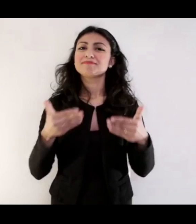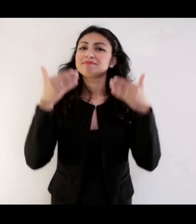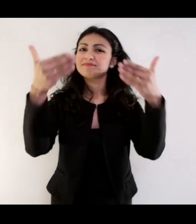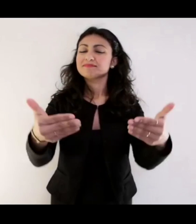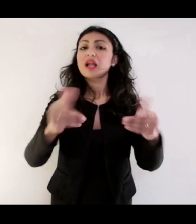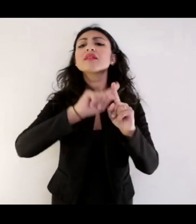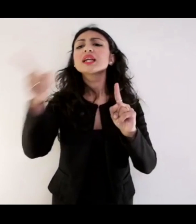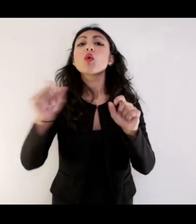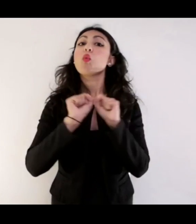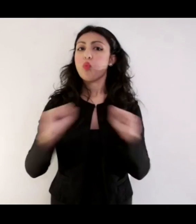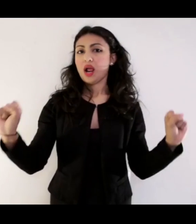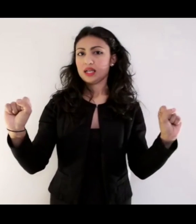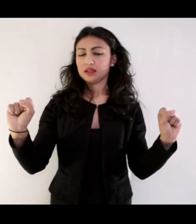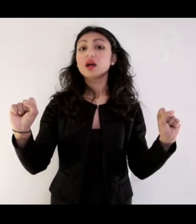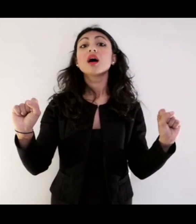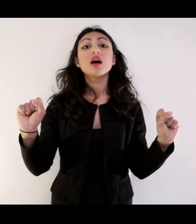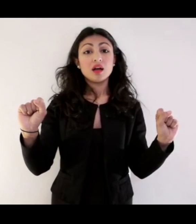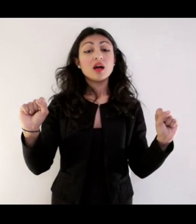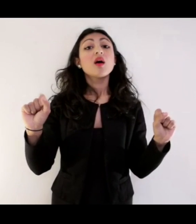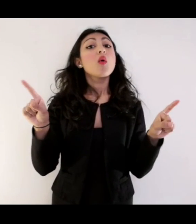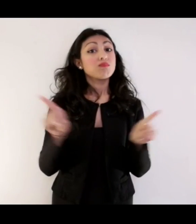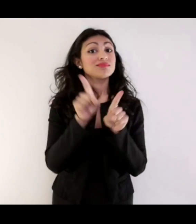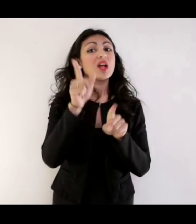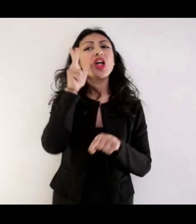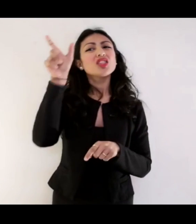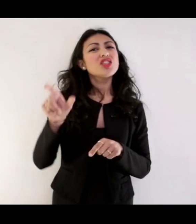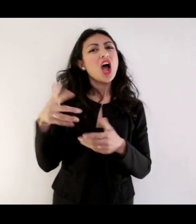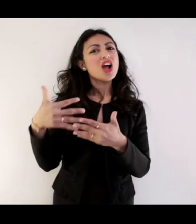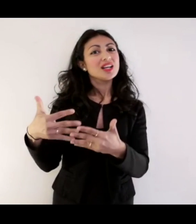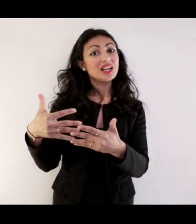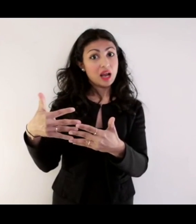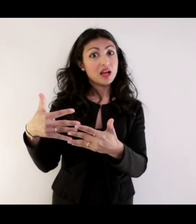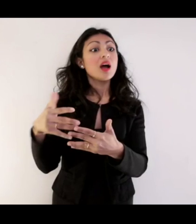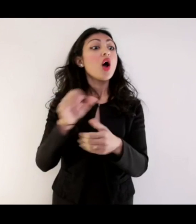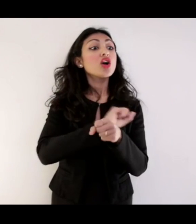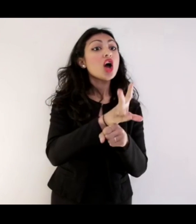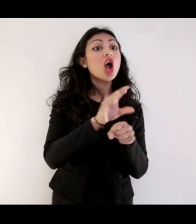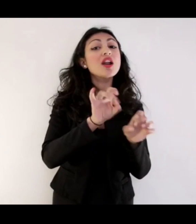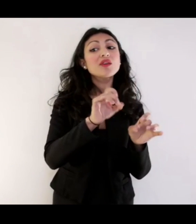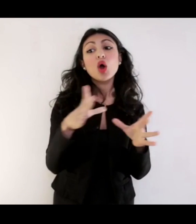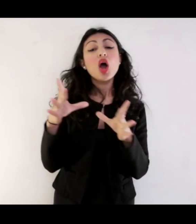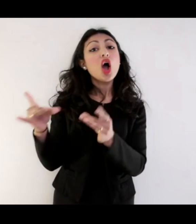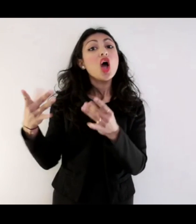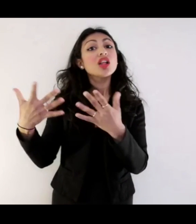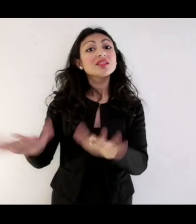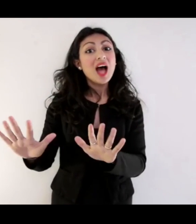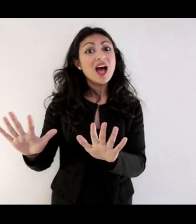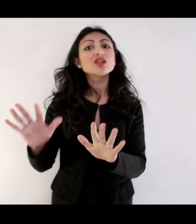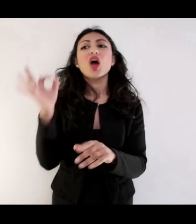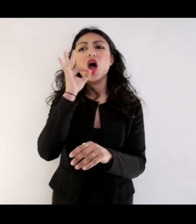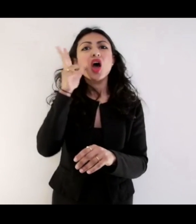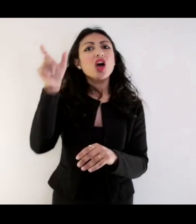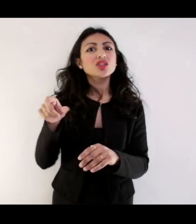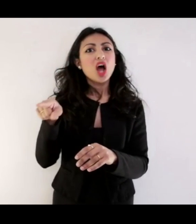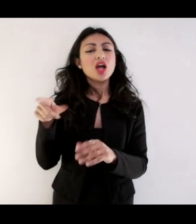alla guarigione, a maggior ragione la villocentesi. Quindi anche in questo caso, ovviamente, la risposta è no. Se la donna ha